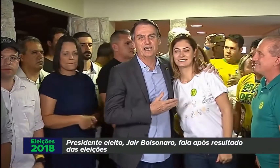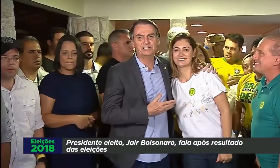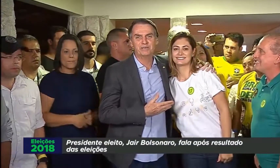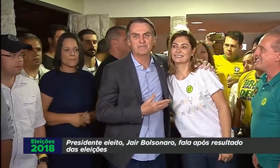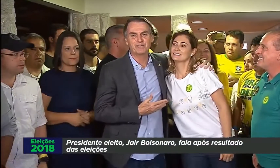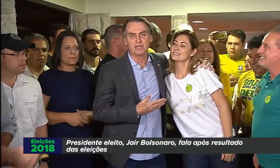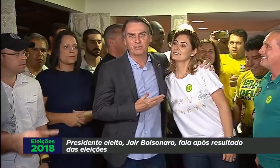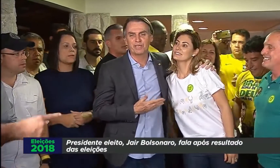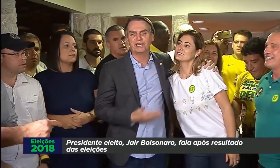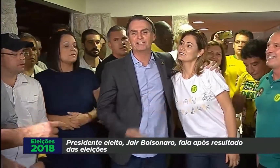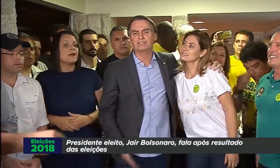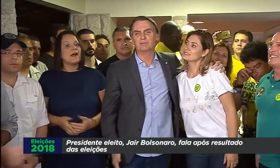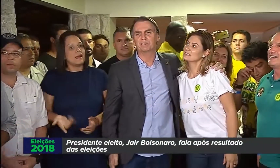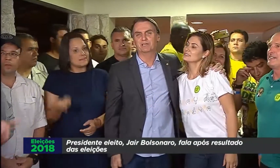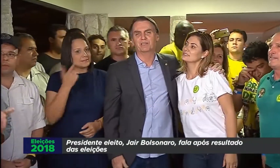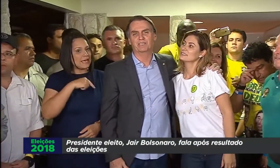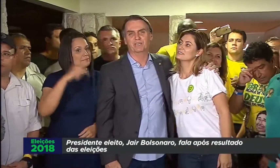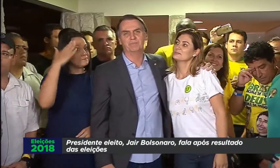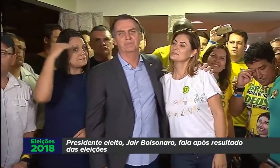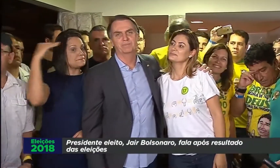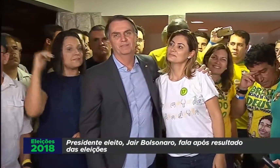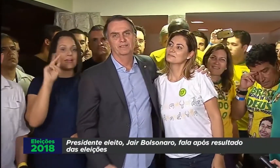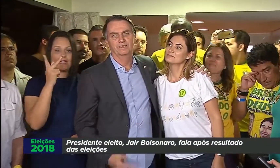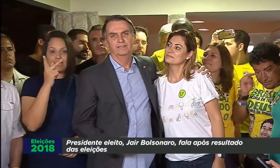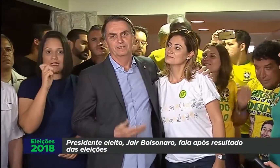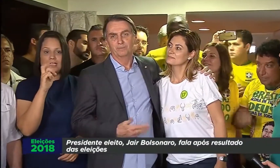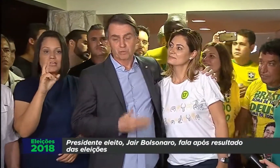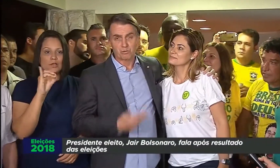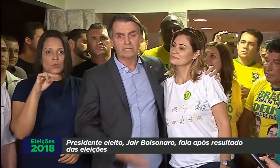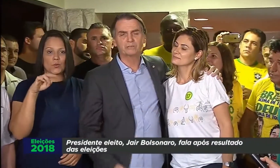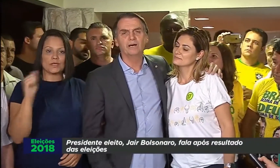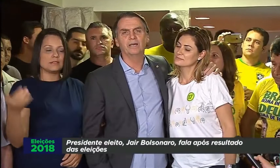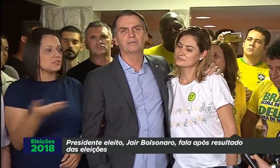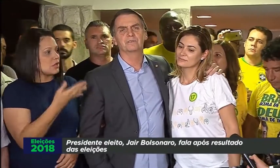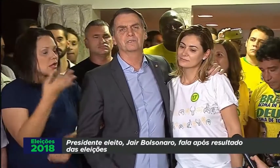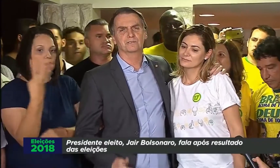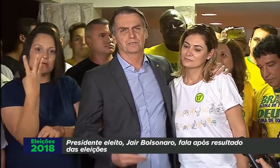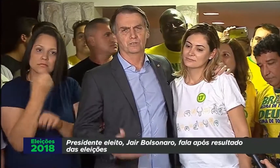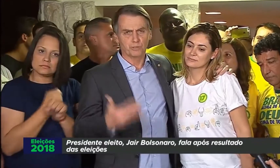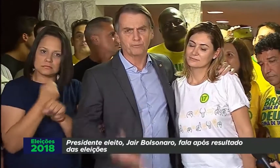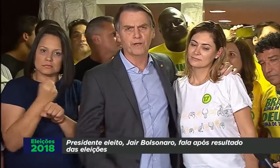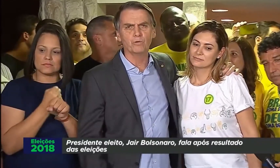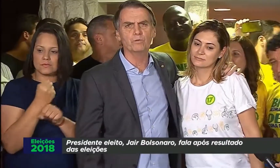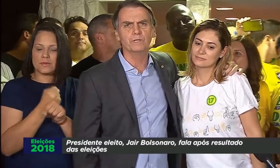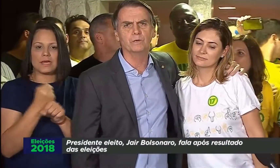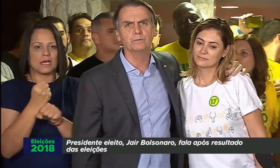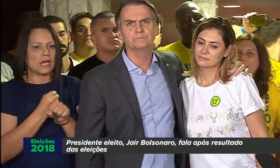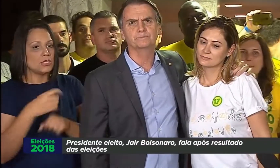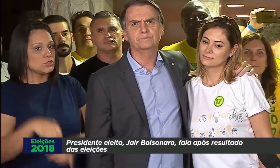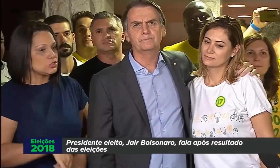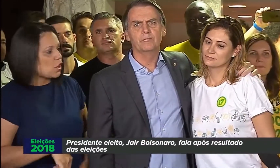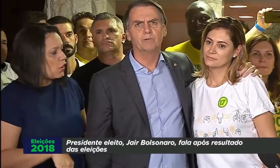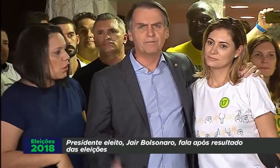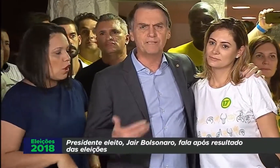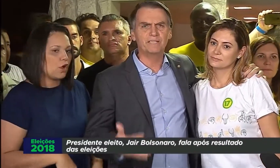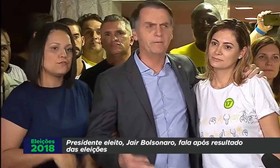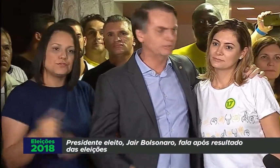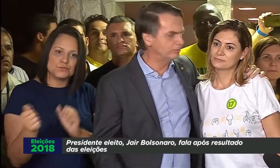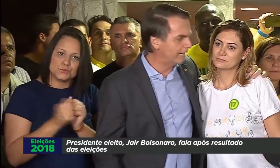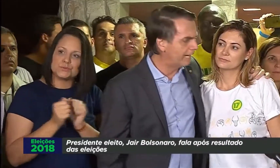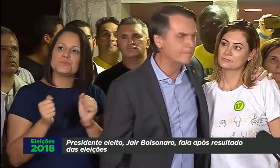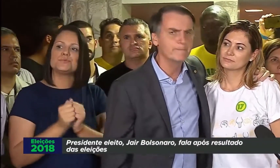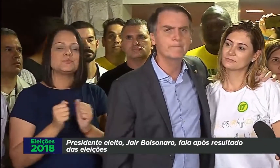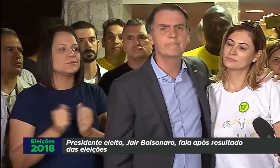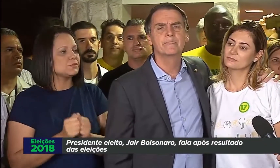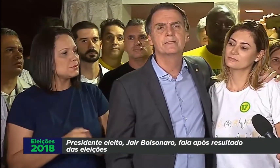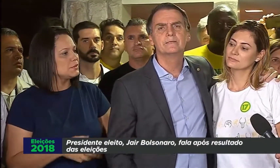A grande heroína dessa missão aqui, por 4 anos, sofreu comigo o afastamento